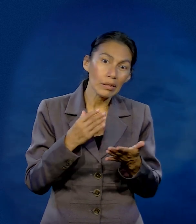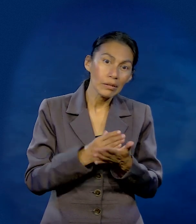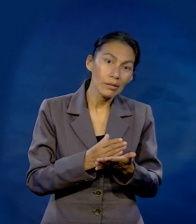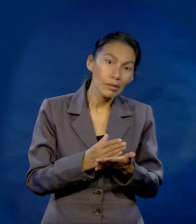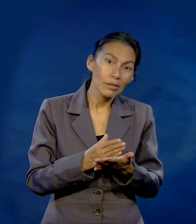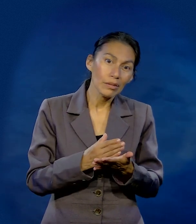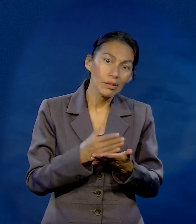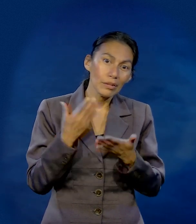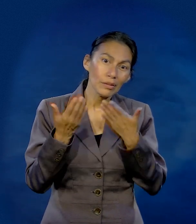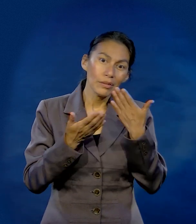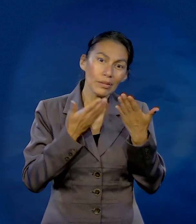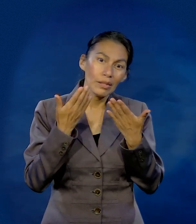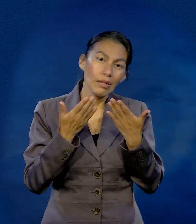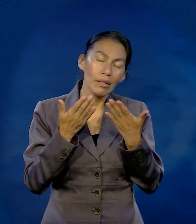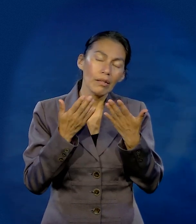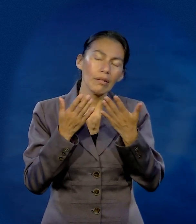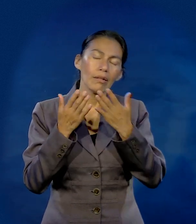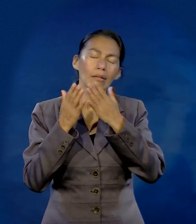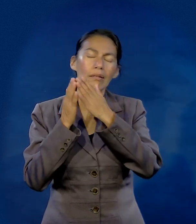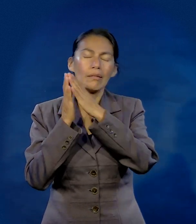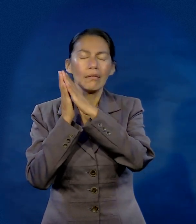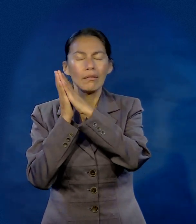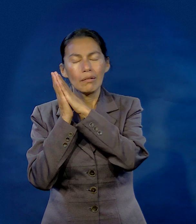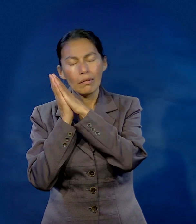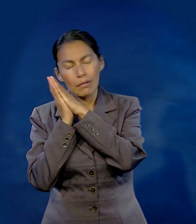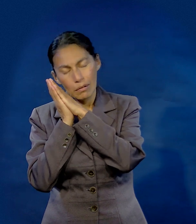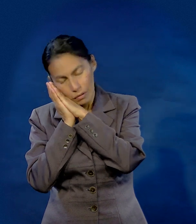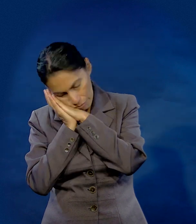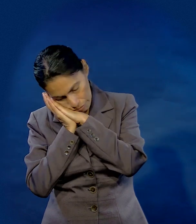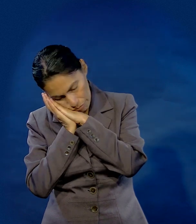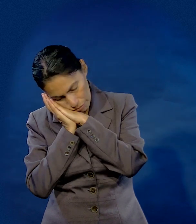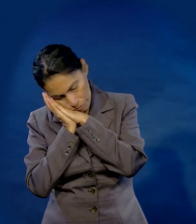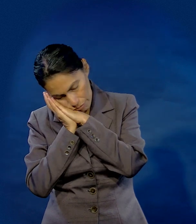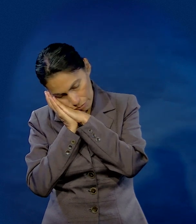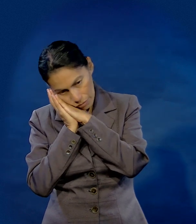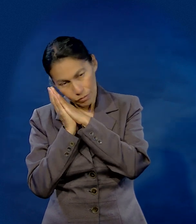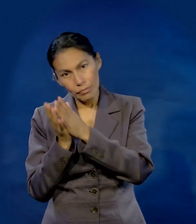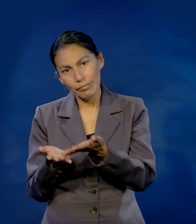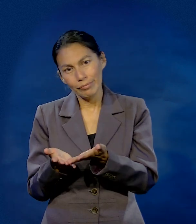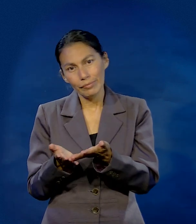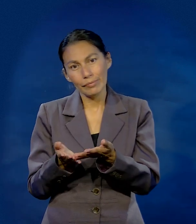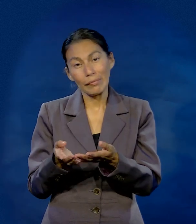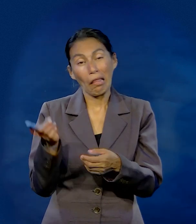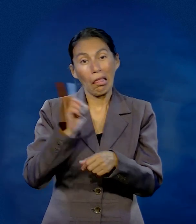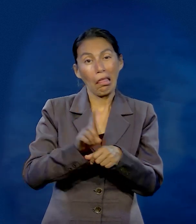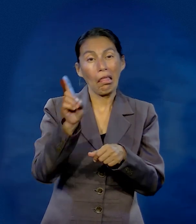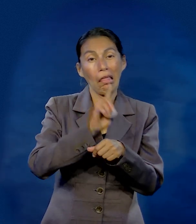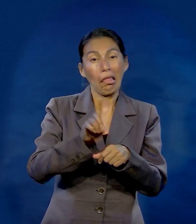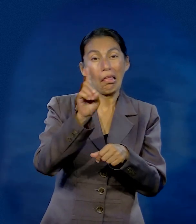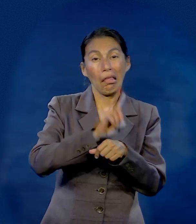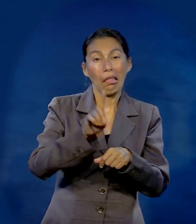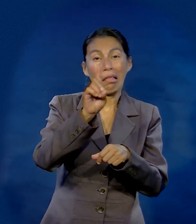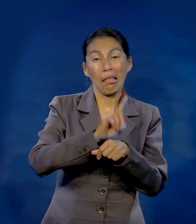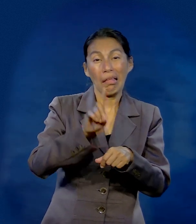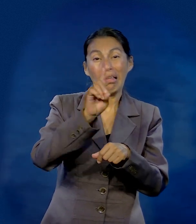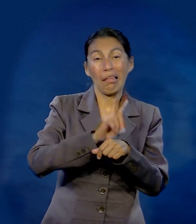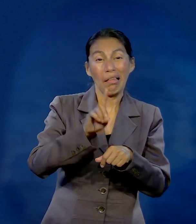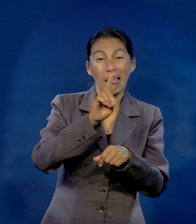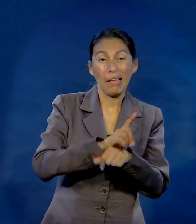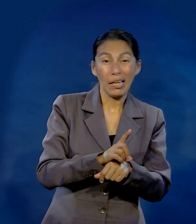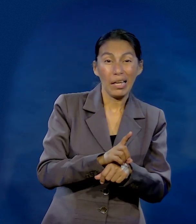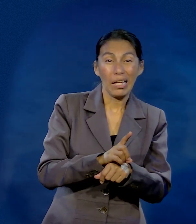va al comedor come corre otra vez derechito al trabajo y está trabajando Está trabajando llega otra vez a la biblioteca llega al dormitorio